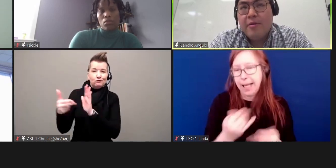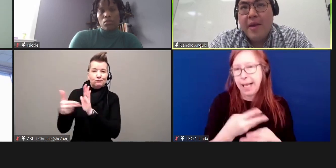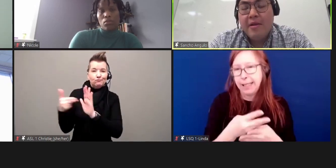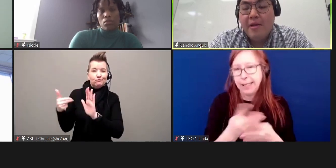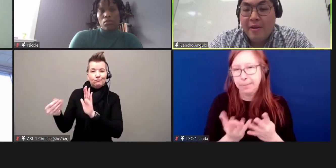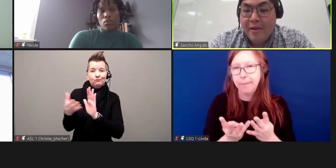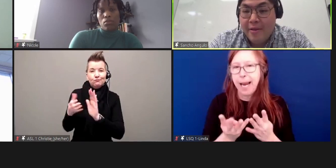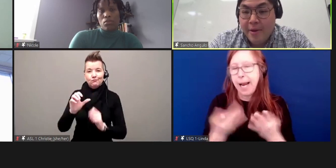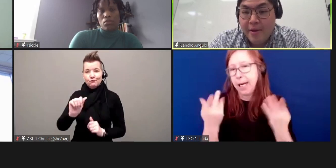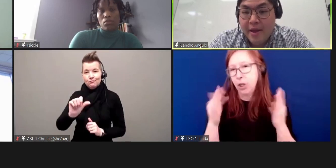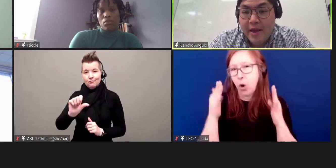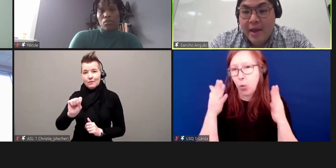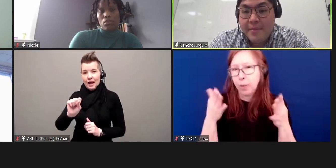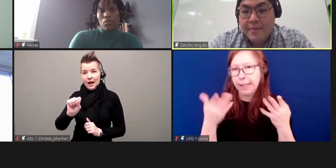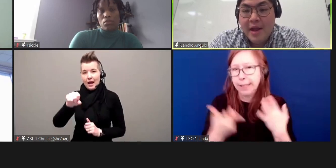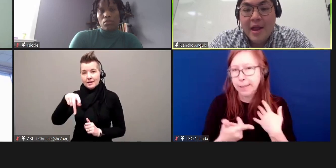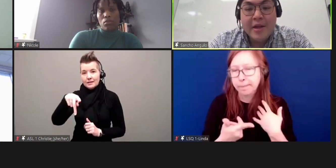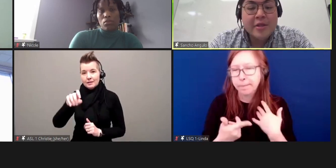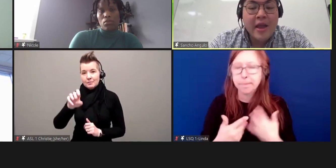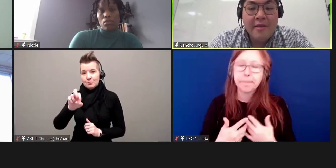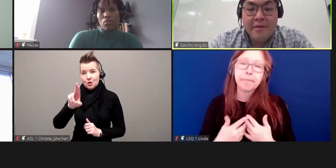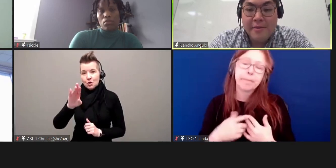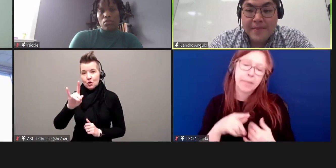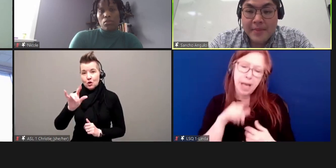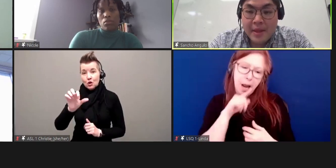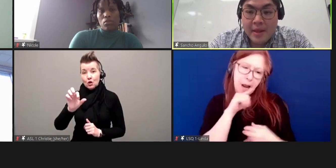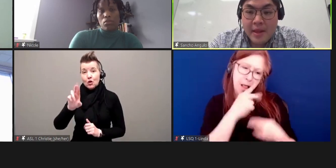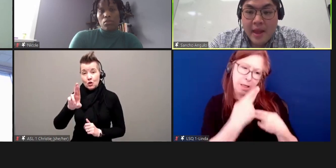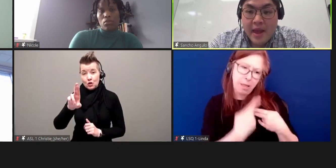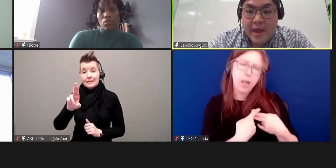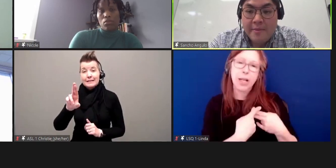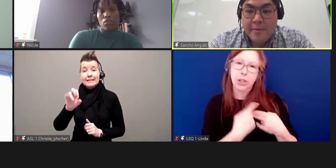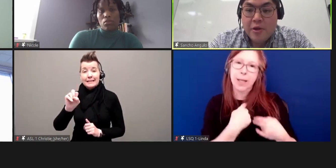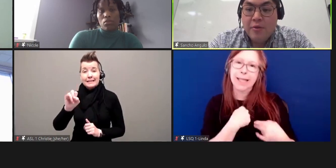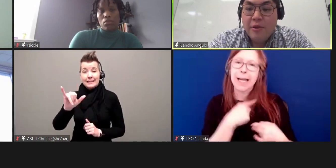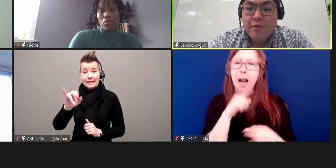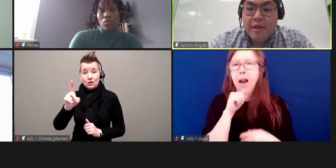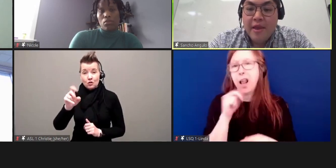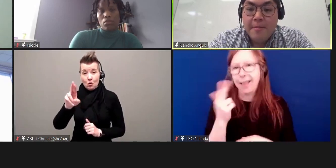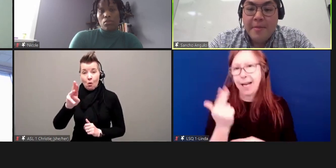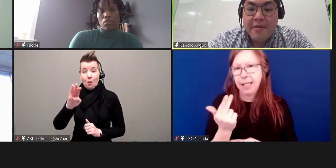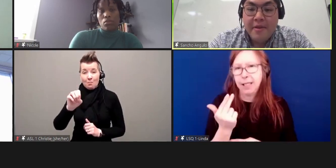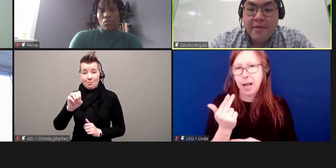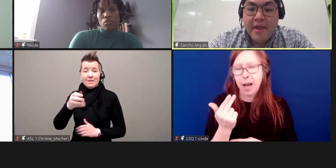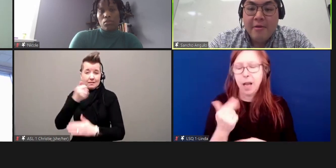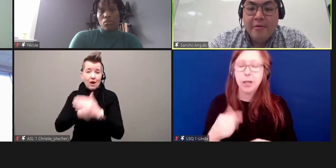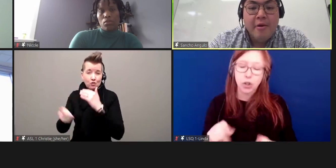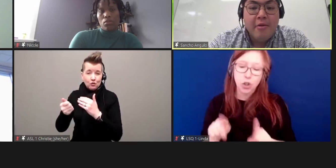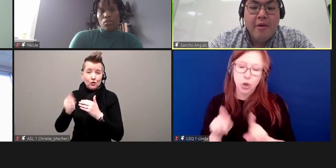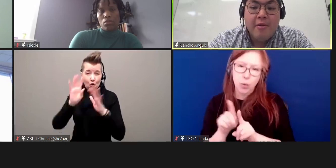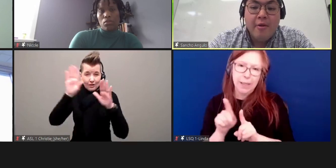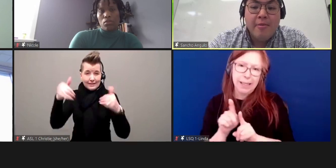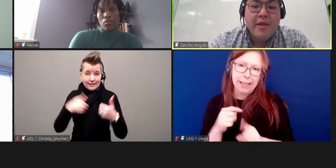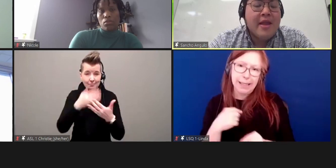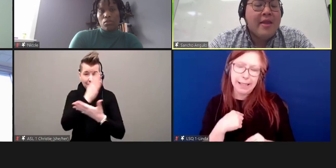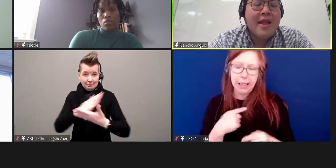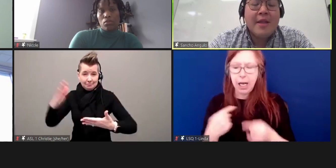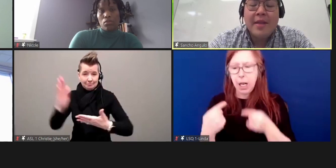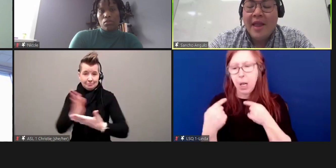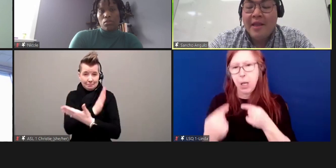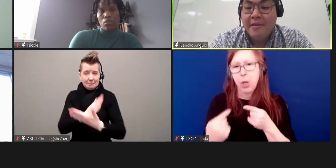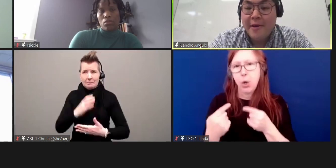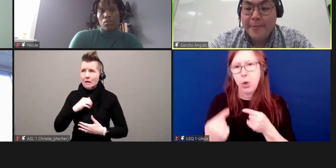trouble de spectre de l'autisme à l'âge de 13 ans. Mais je suis aussi une personne qui lutte contre un trouble